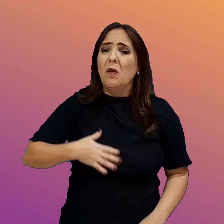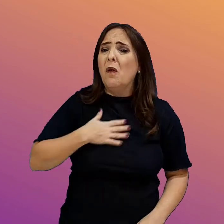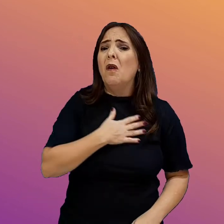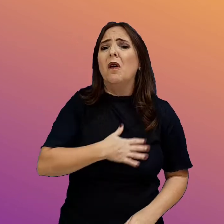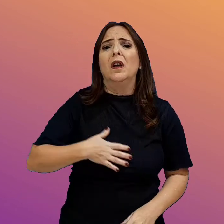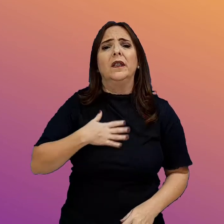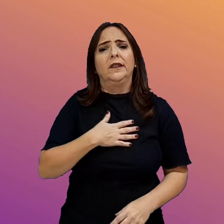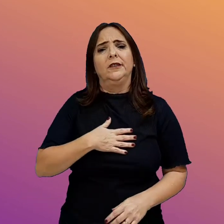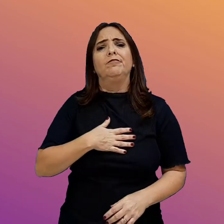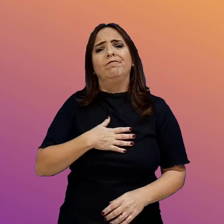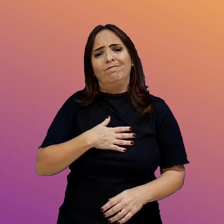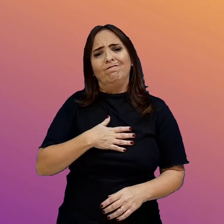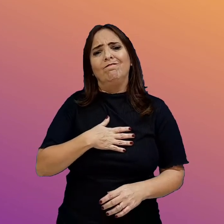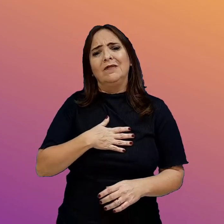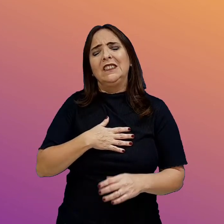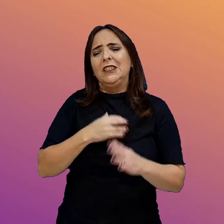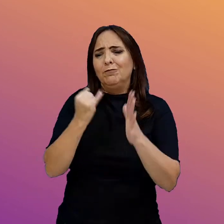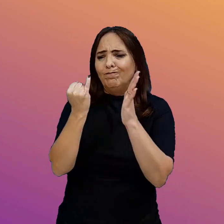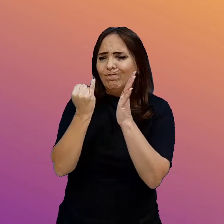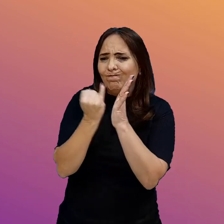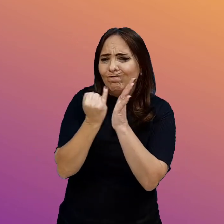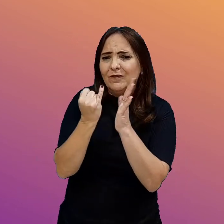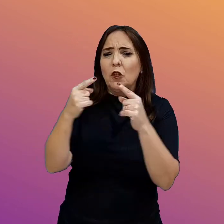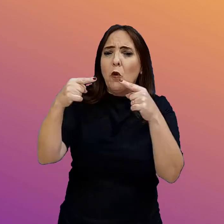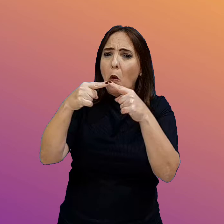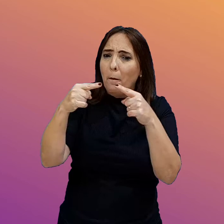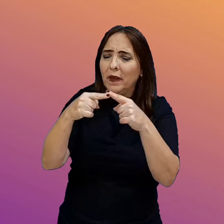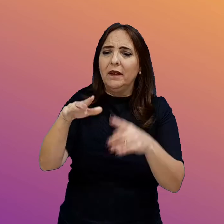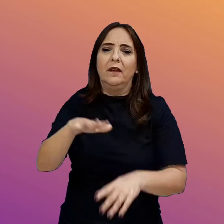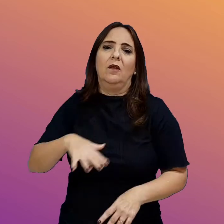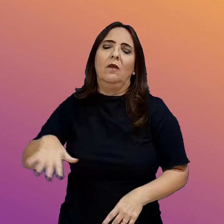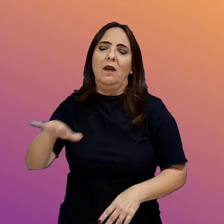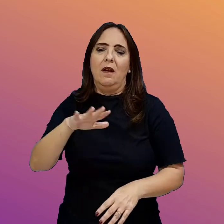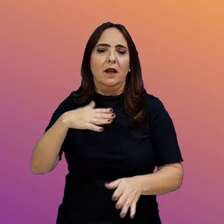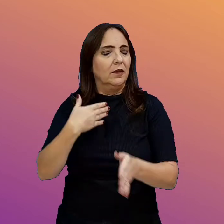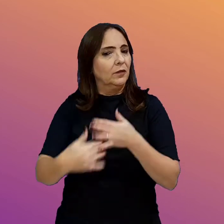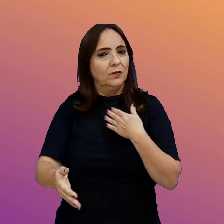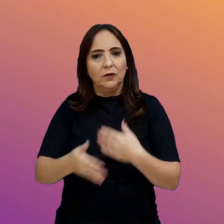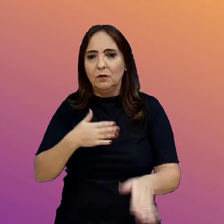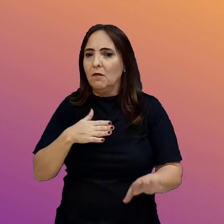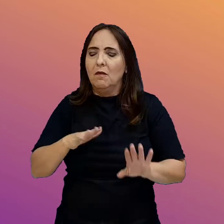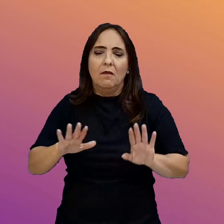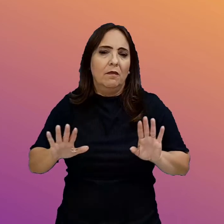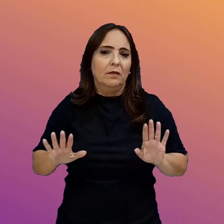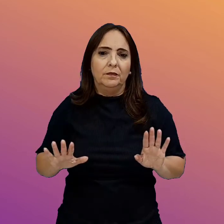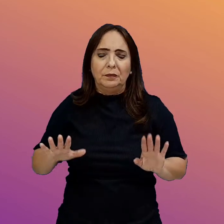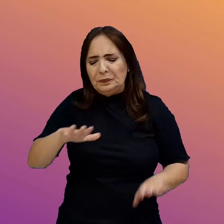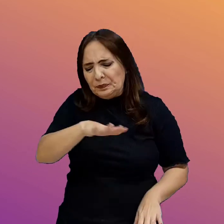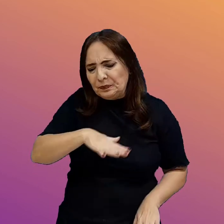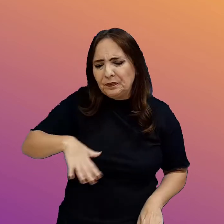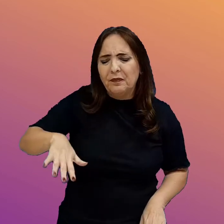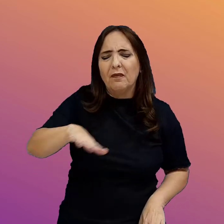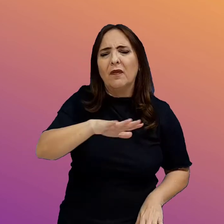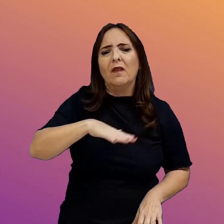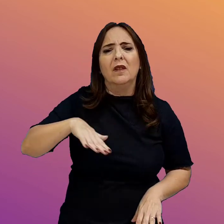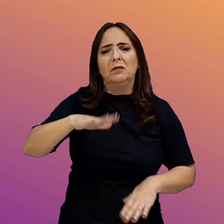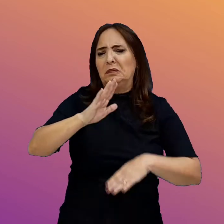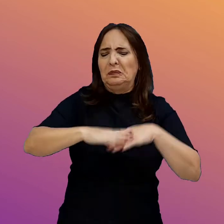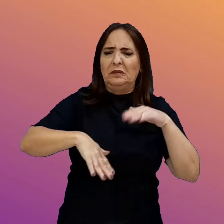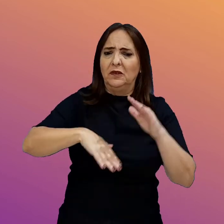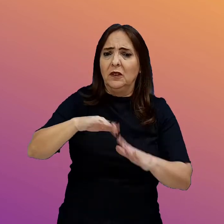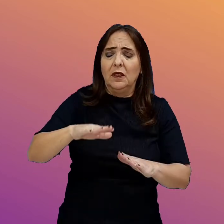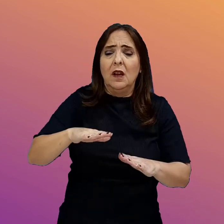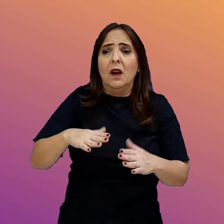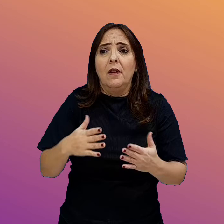onde eles se identifiquem com aquela área. Né? Não importa que seja uma área que